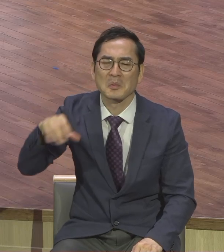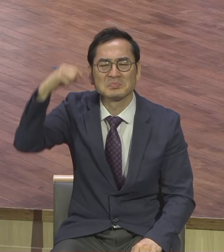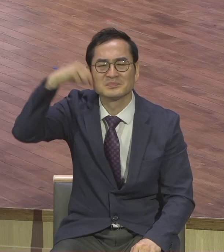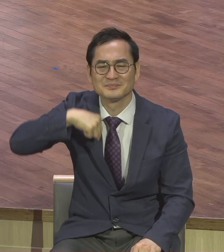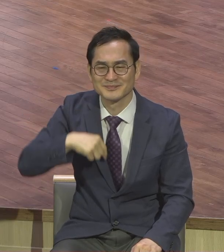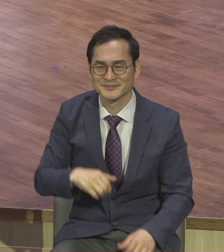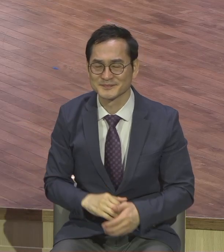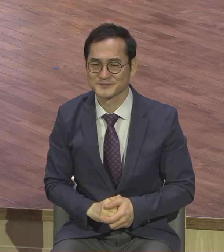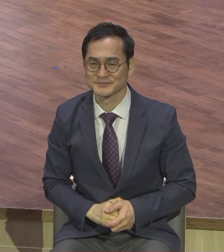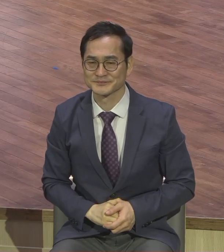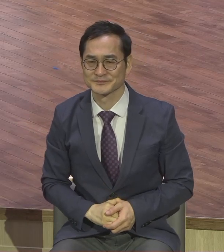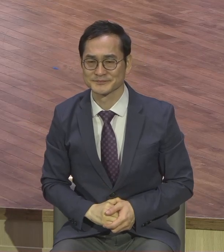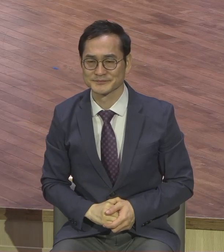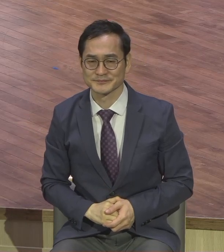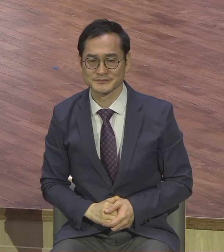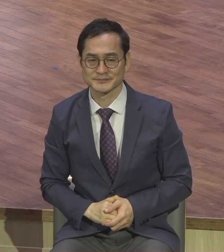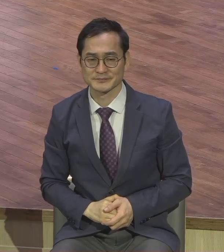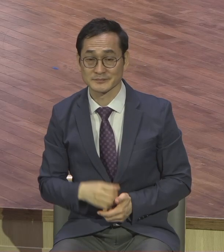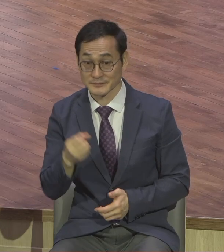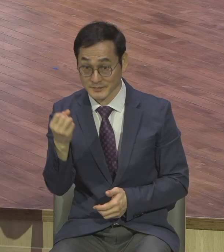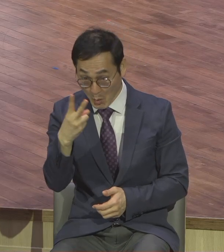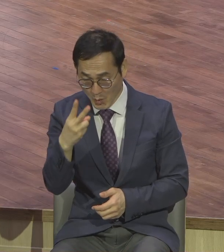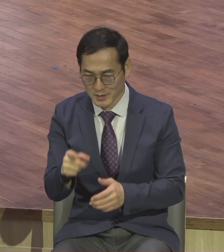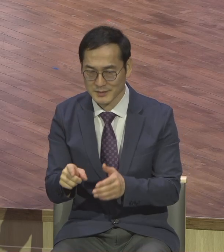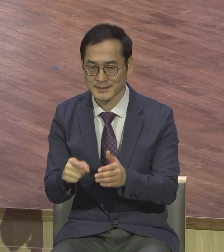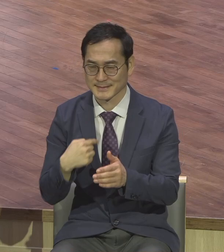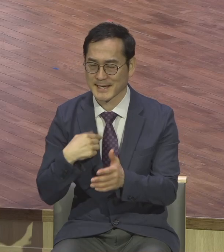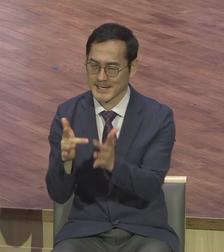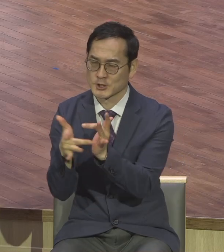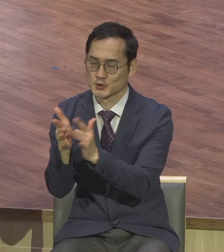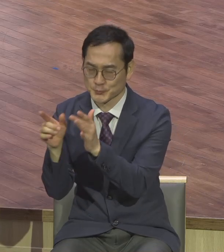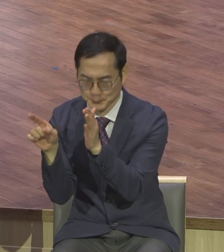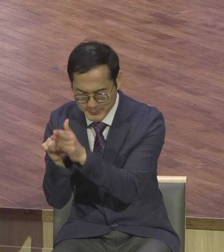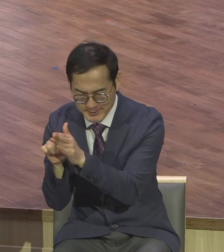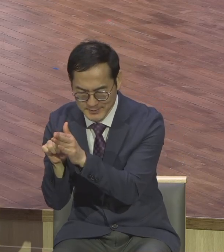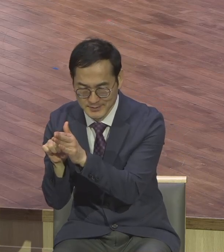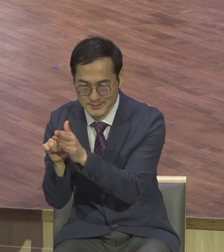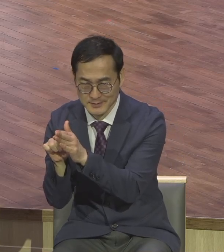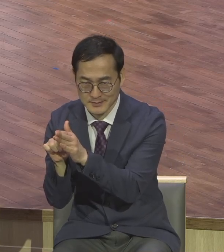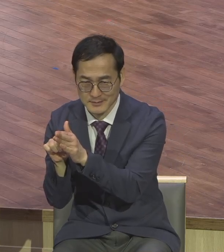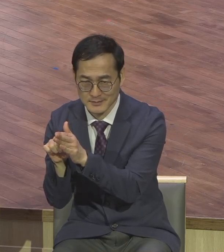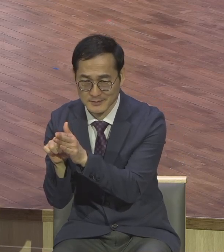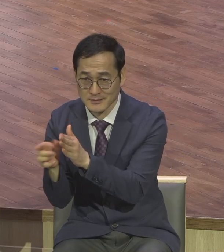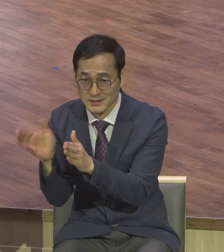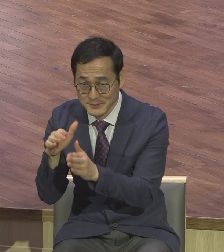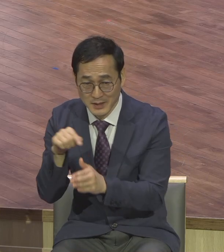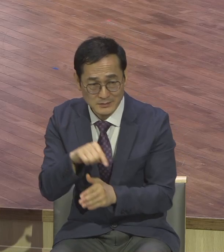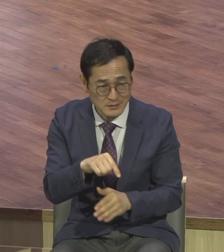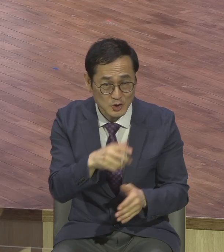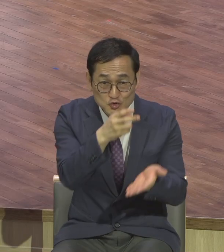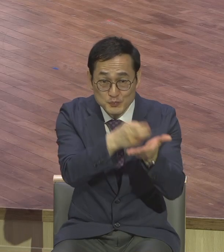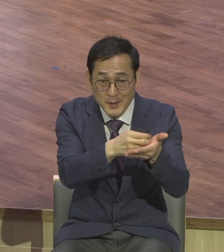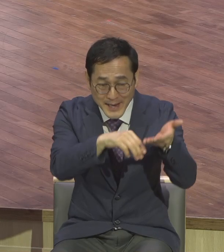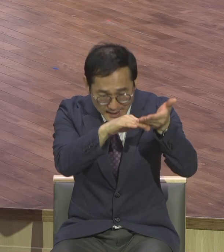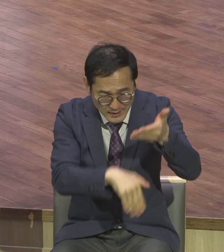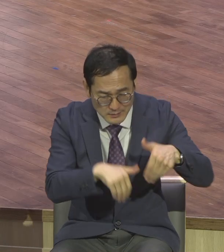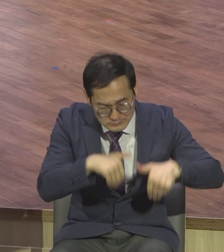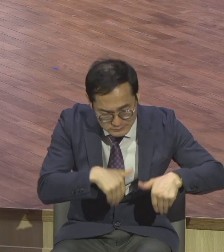사람들. 그런데 믿는다고 하면서도 율법의 체제 밑에서 심한 종살이를 해본